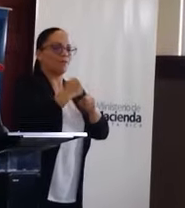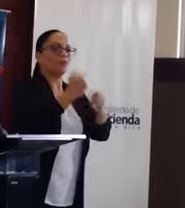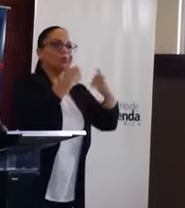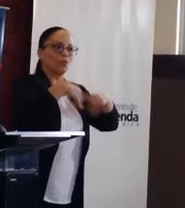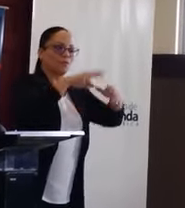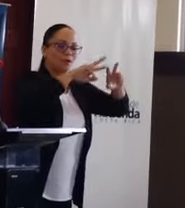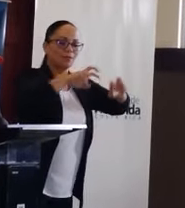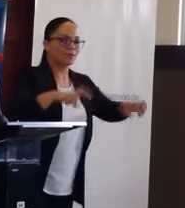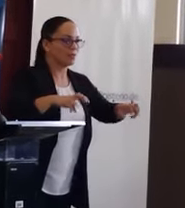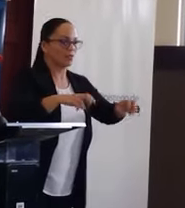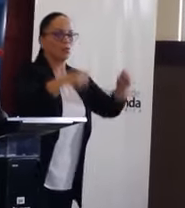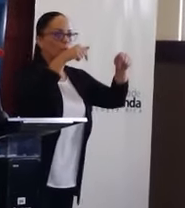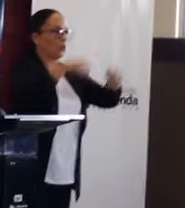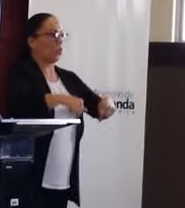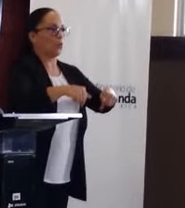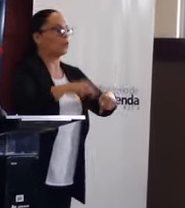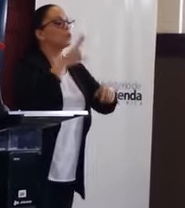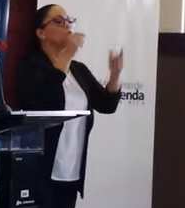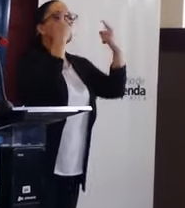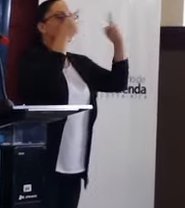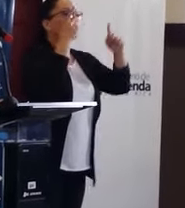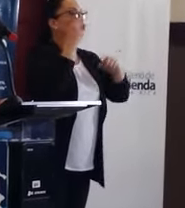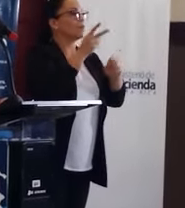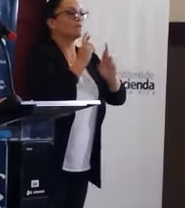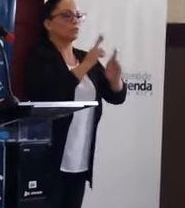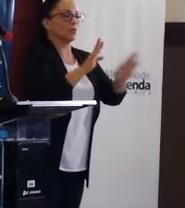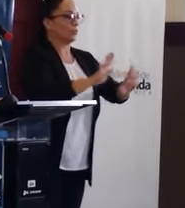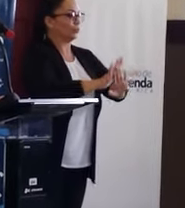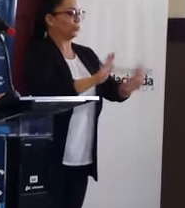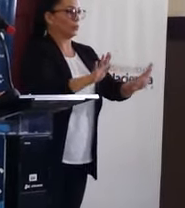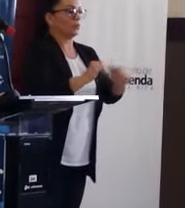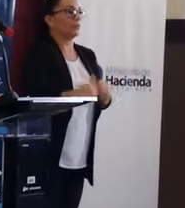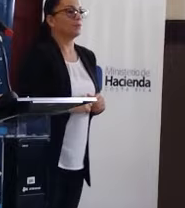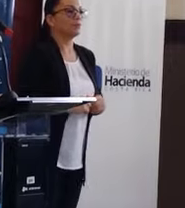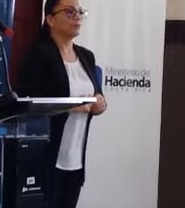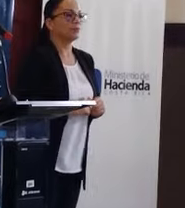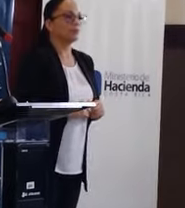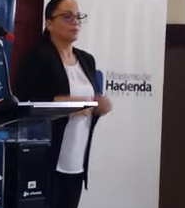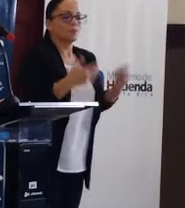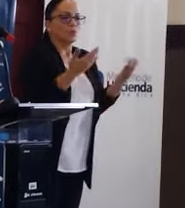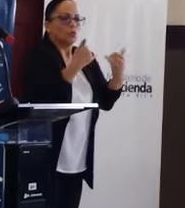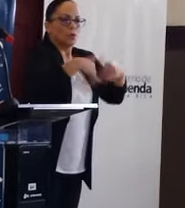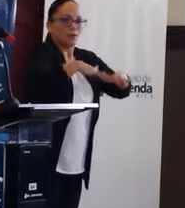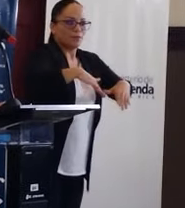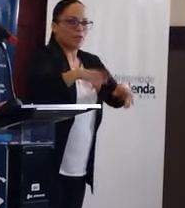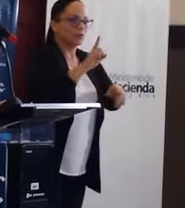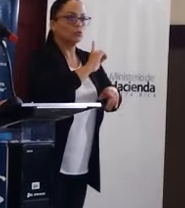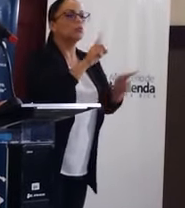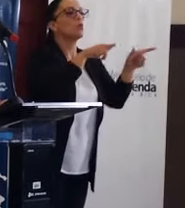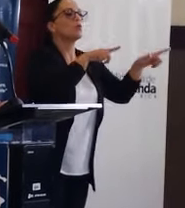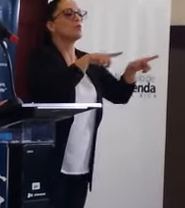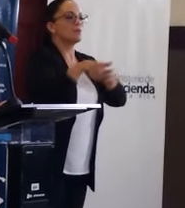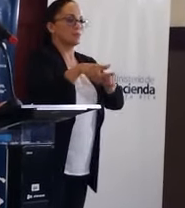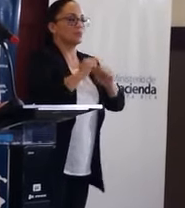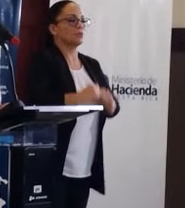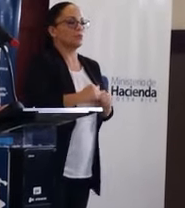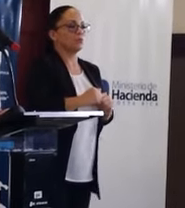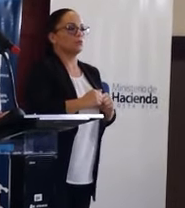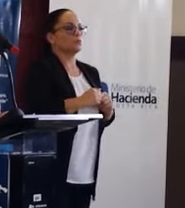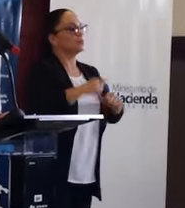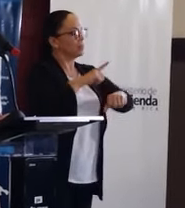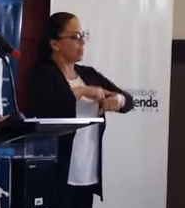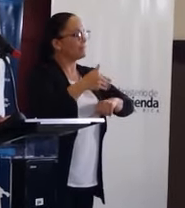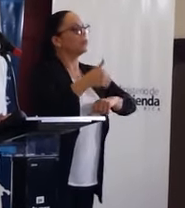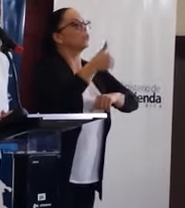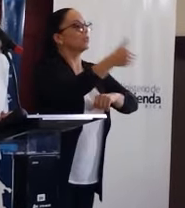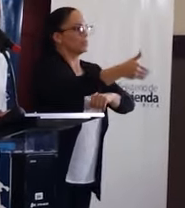y hoy no pudimos ver tampoco los resultados, porque no están aún listos y porque se va a dar un espacio de